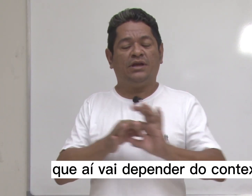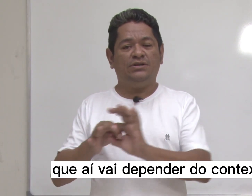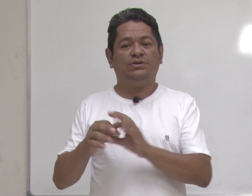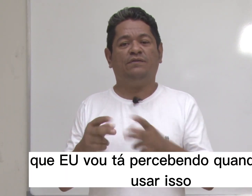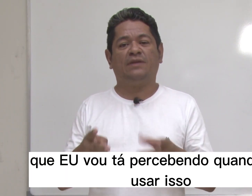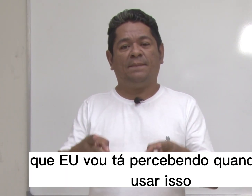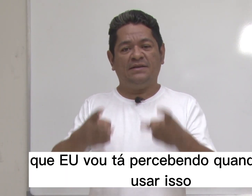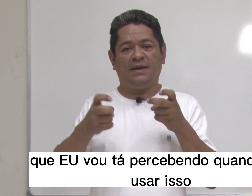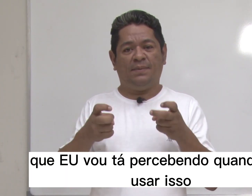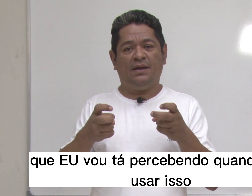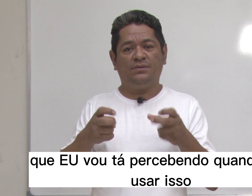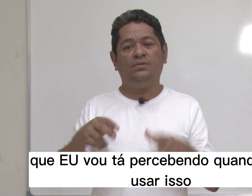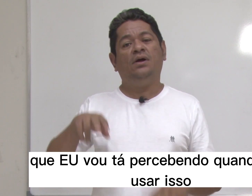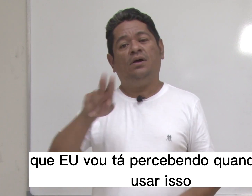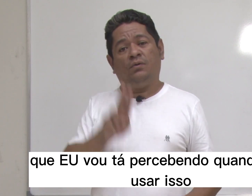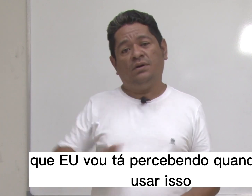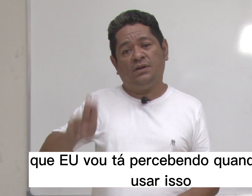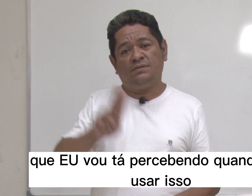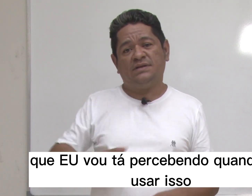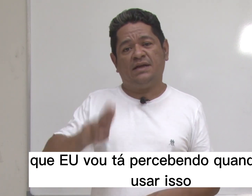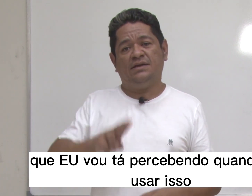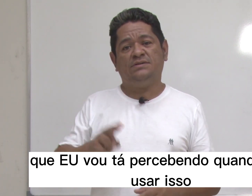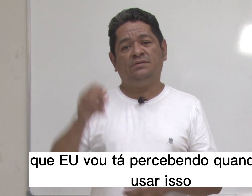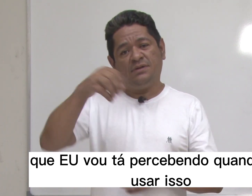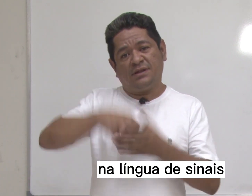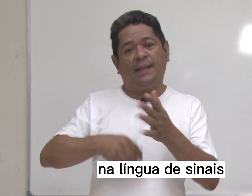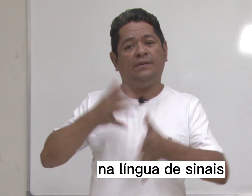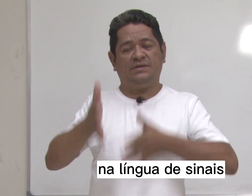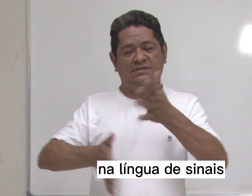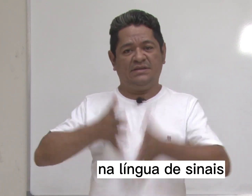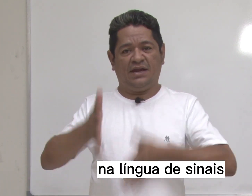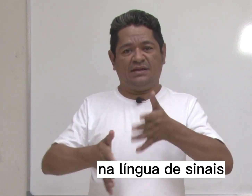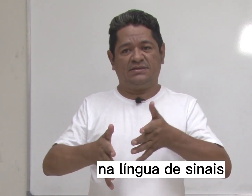contexto que eu vou estar percebendo quando eu usar isso na língua de sinais.